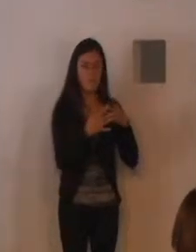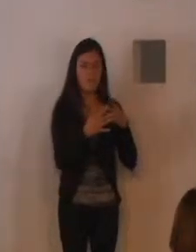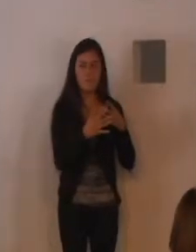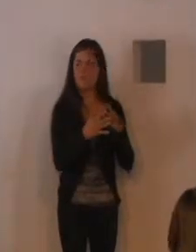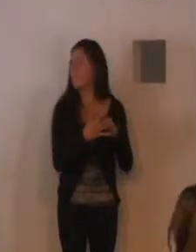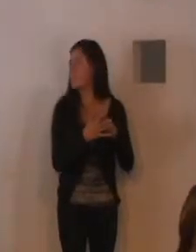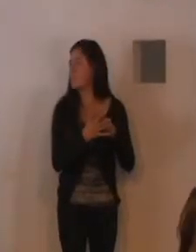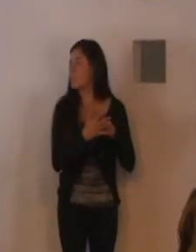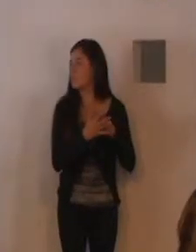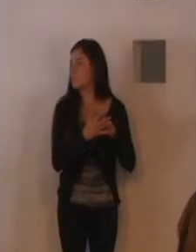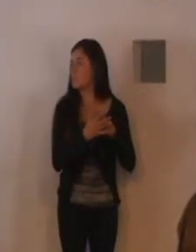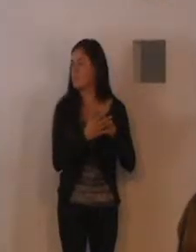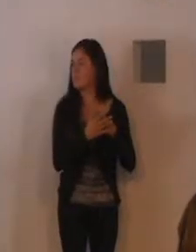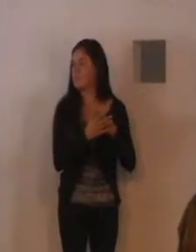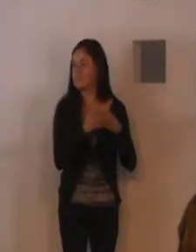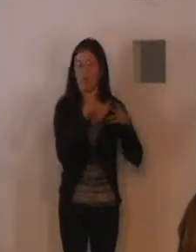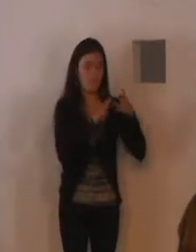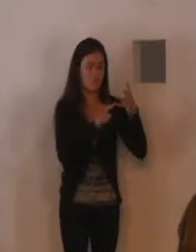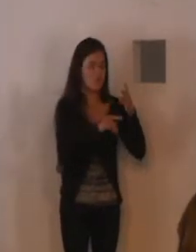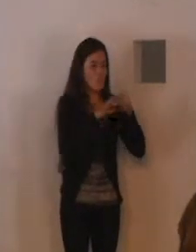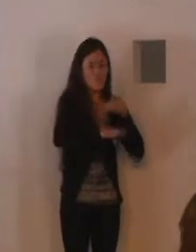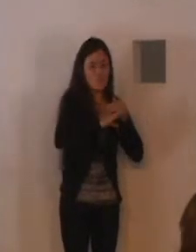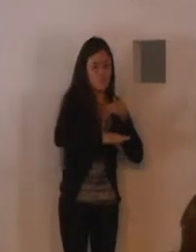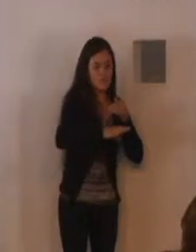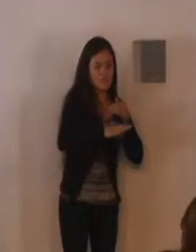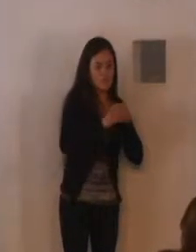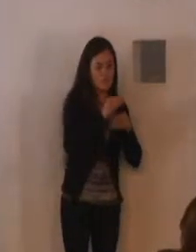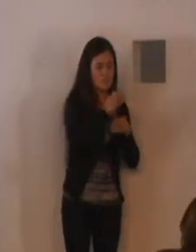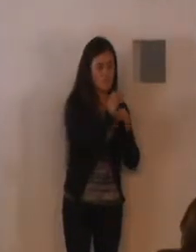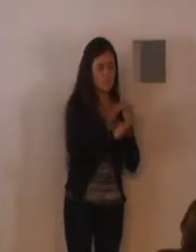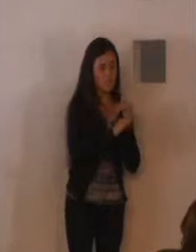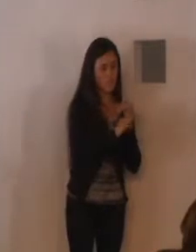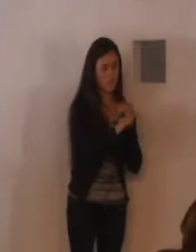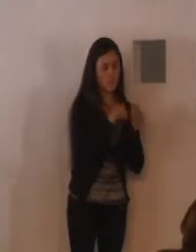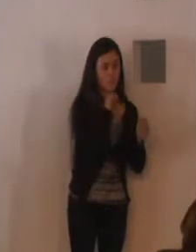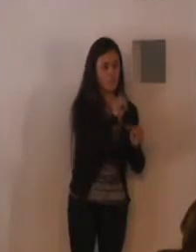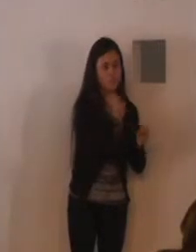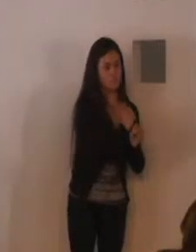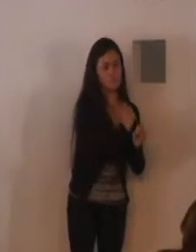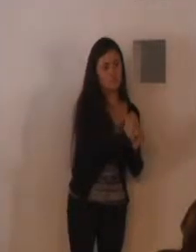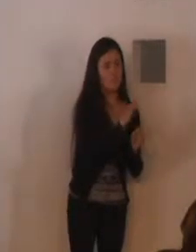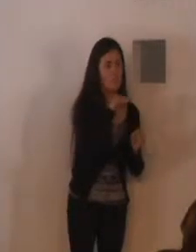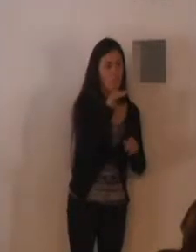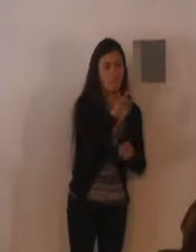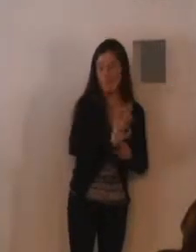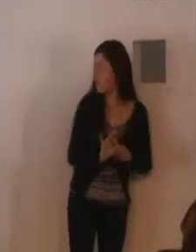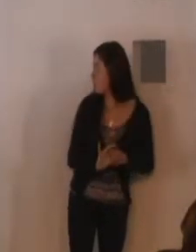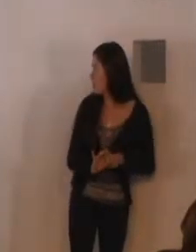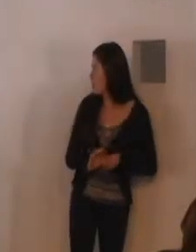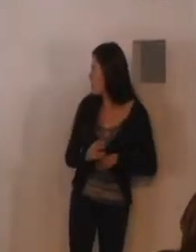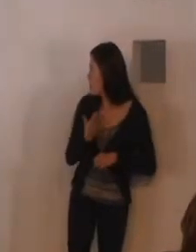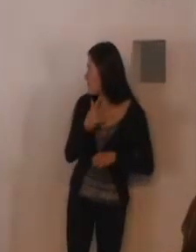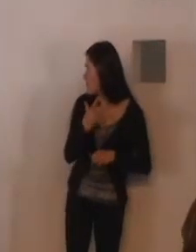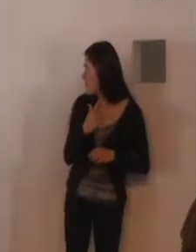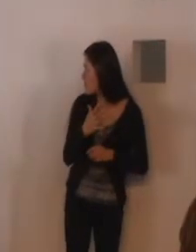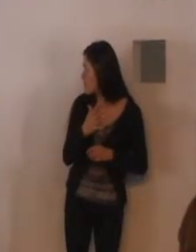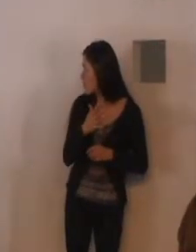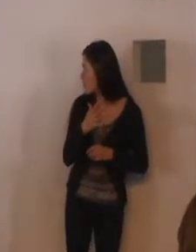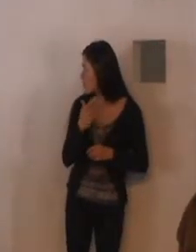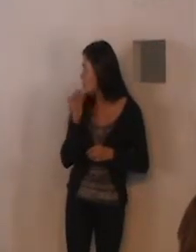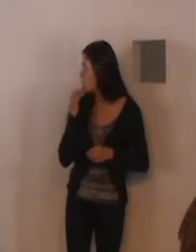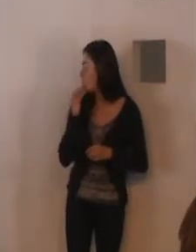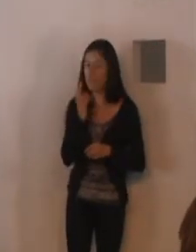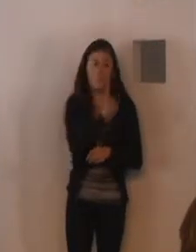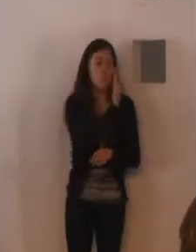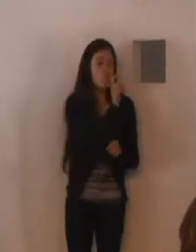como digamos las últimas en rango de con un promedio más o menos de